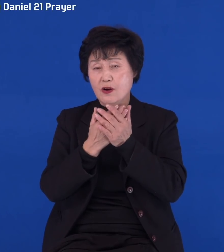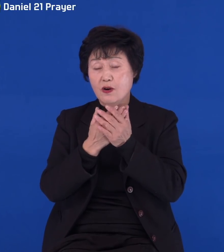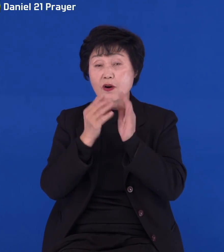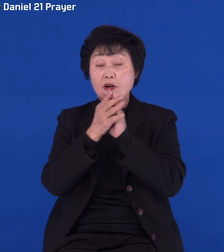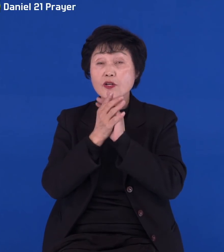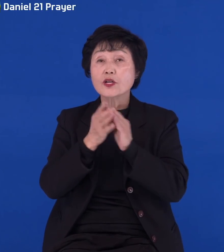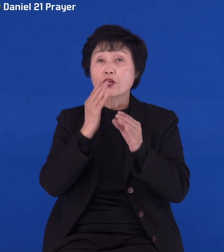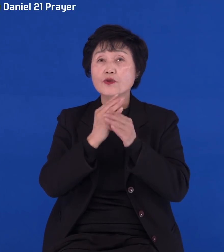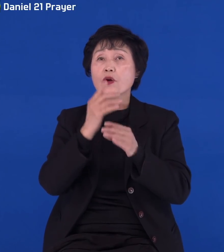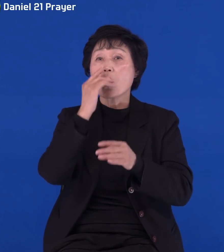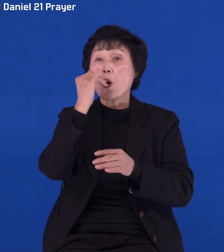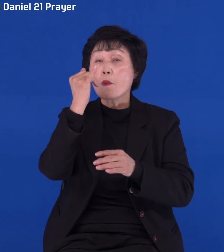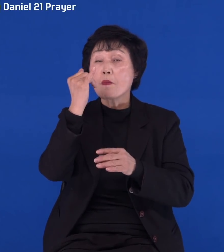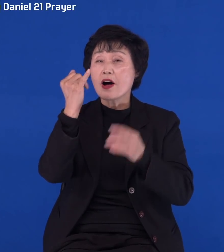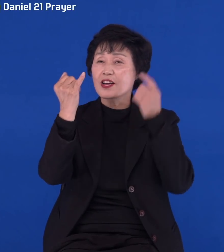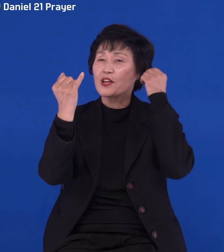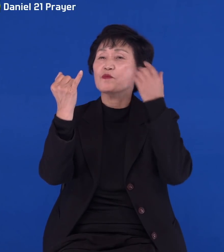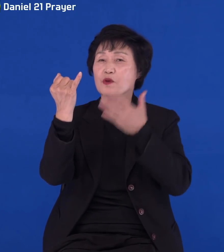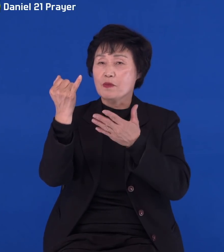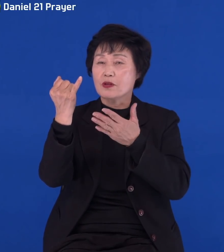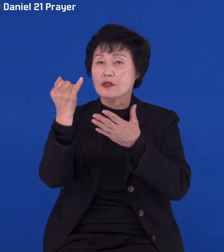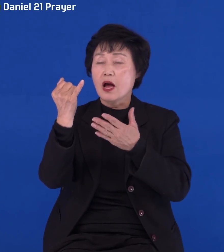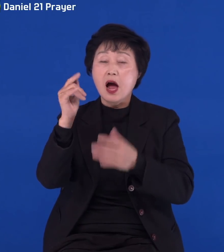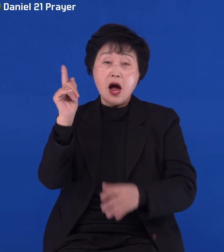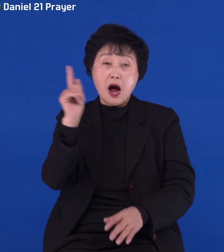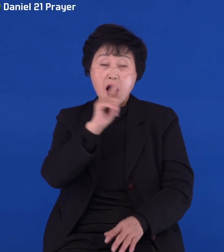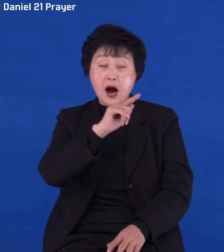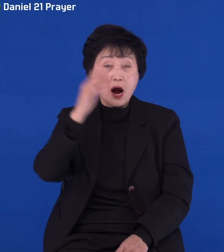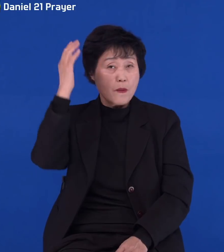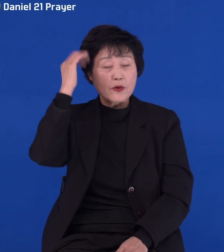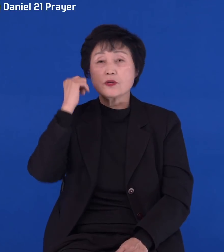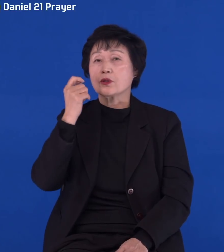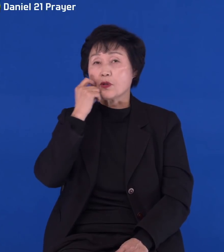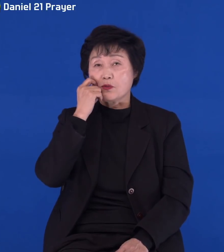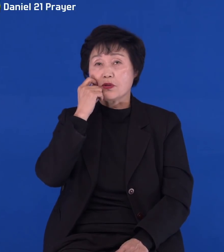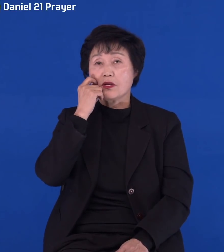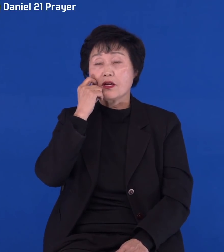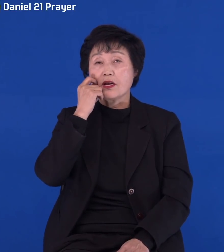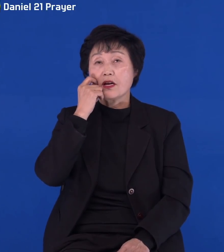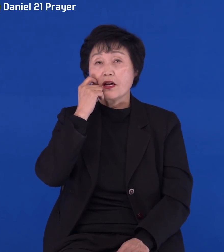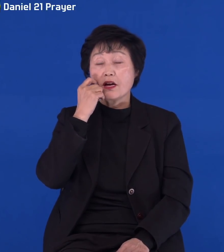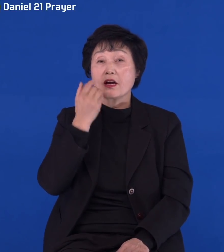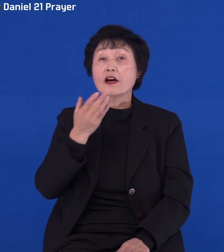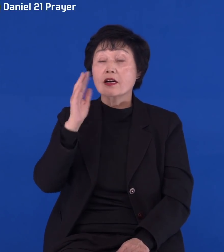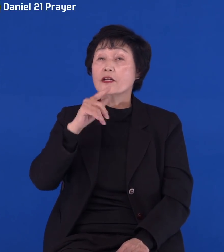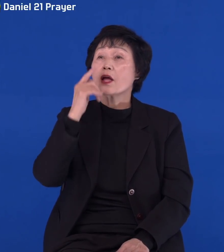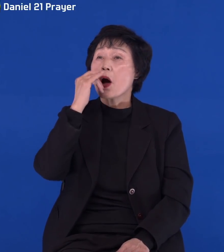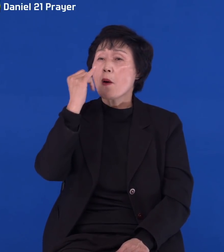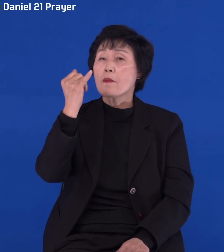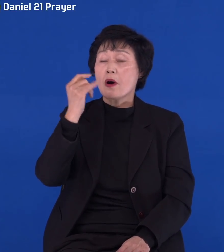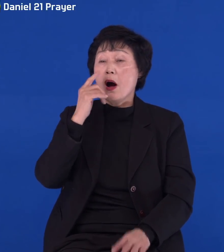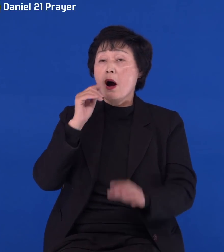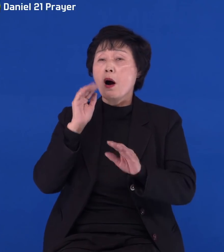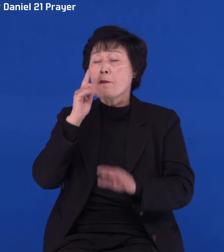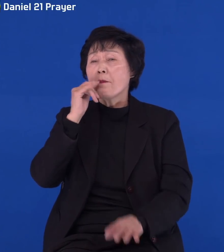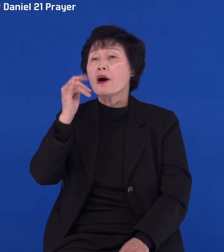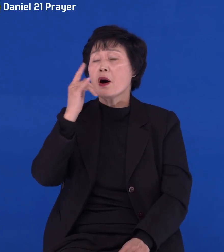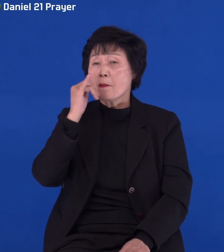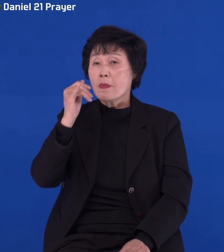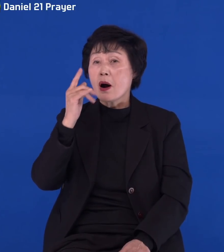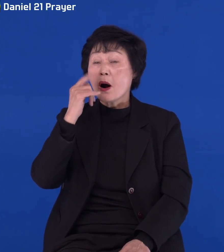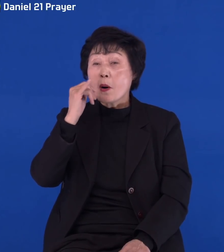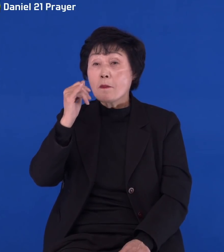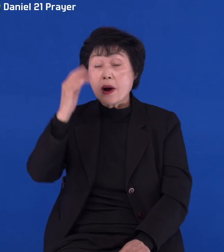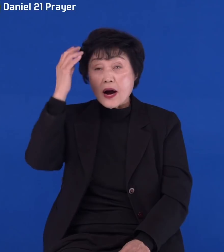어머니께 여쭤봤어요. 아무것도 기억하지 못하는 거예요. 자기 이름, 저 외에는 아무것도 기억 못하는 거예요. 그런데 어머니가 암송했던 요한복음